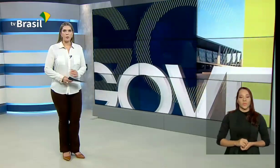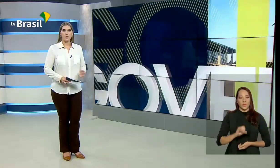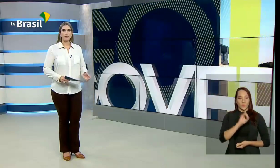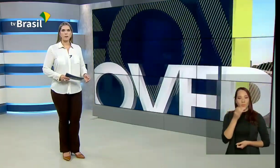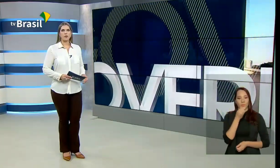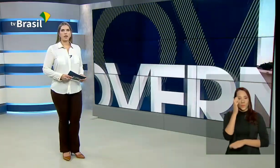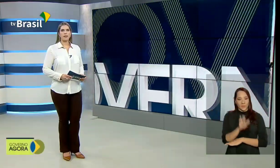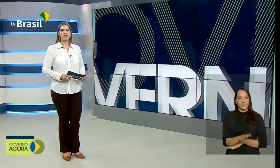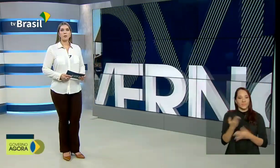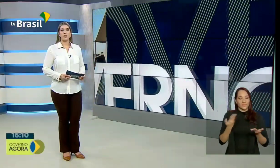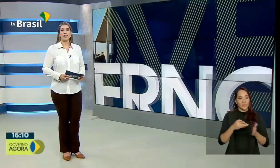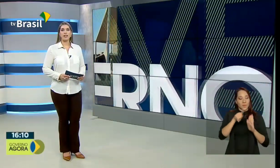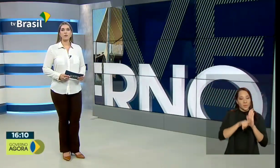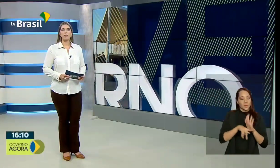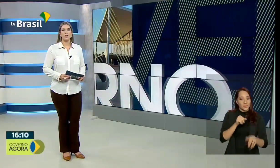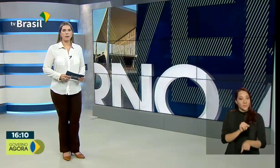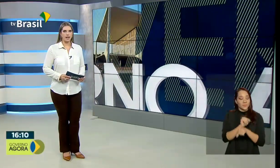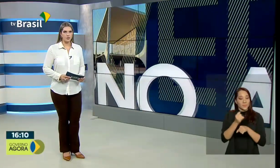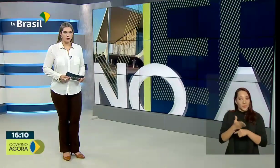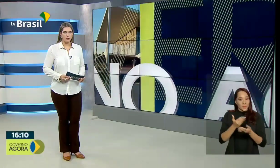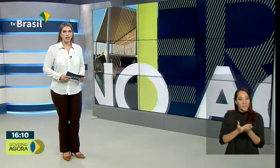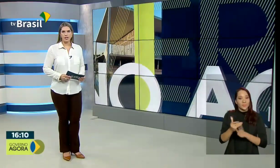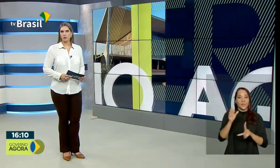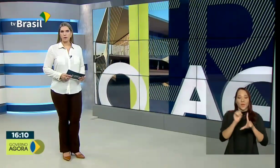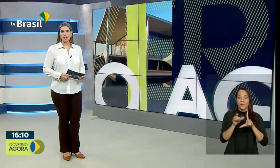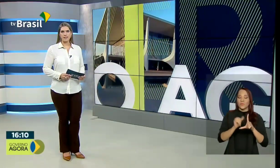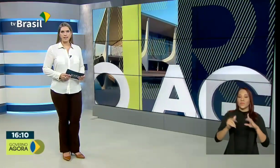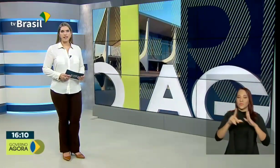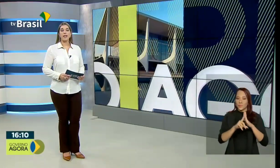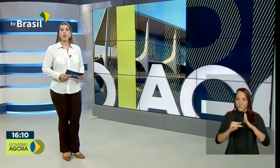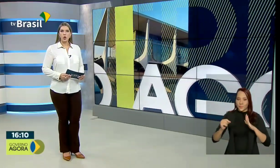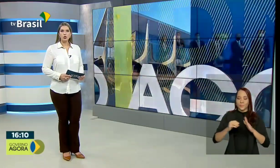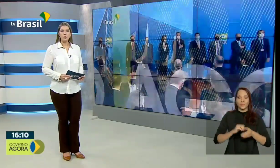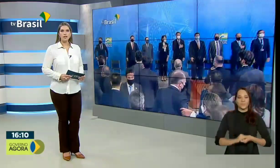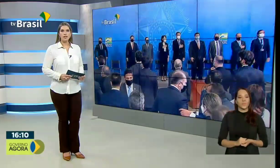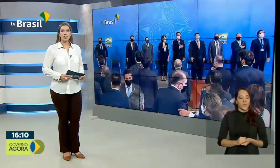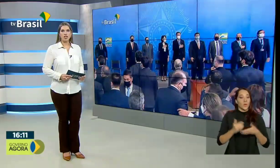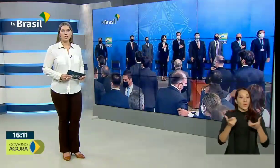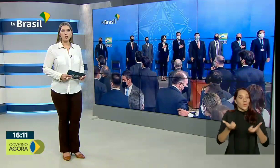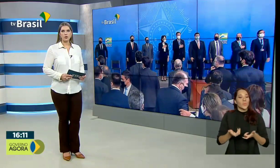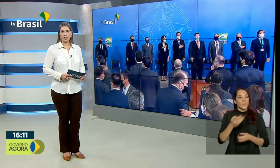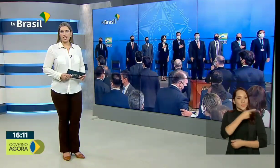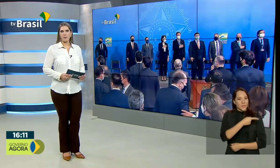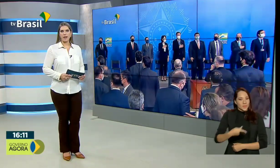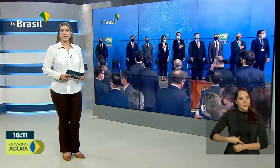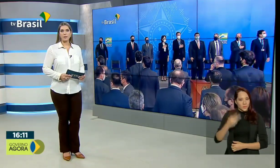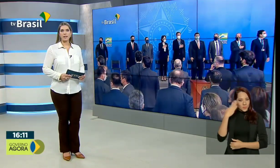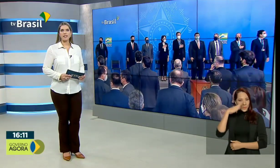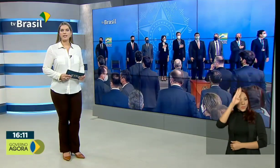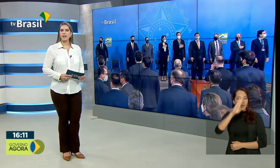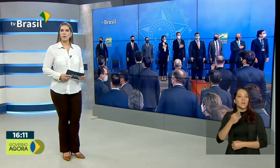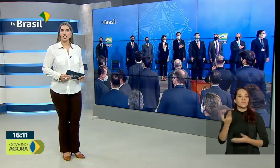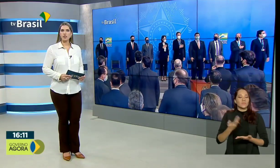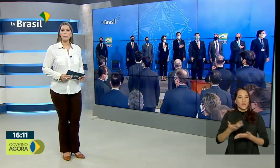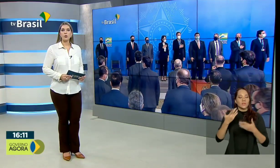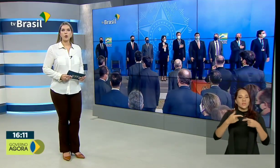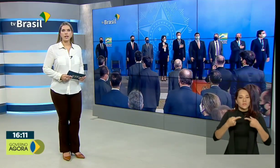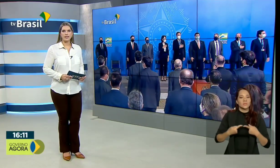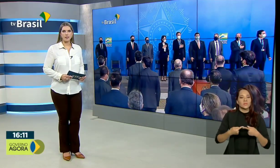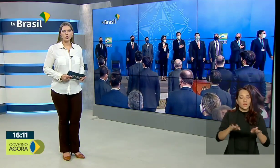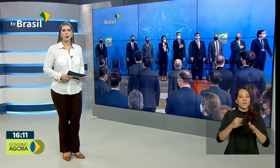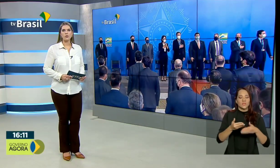Olá, interrompemos a programação para ir ao vivo ao Palácio do Planalto, em Brasília, onde o presidente Jair Bolsonaro participa da cerimônia